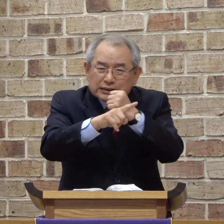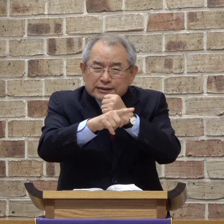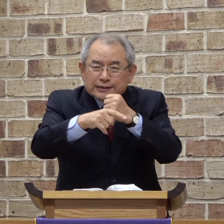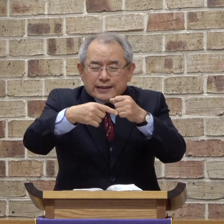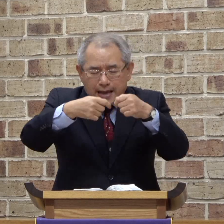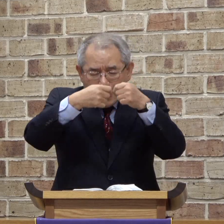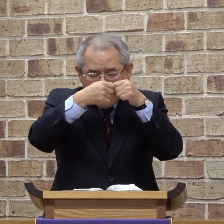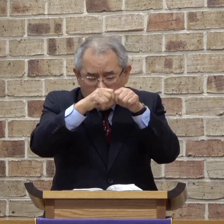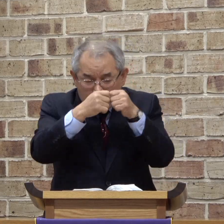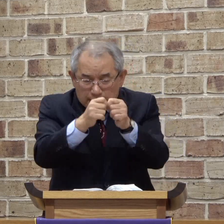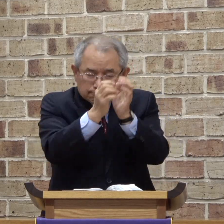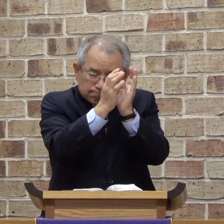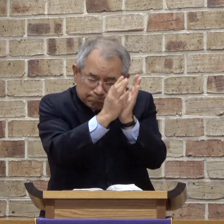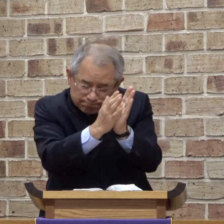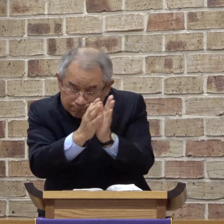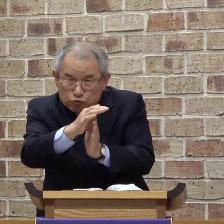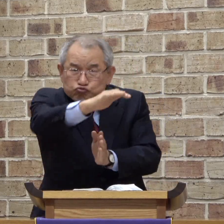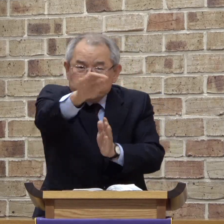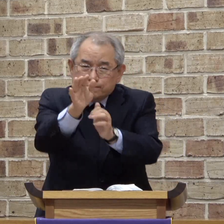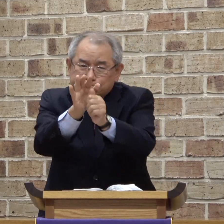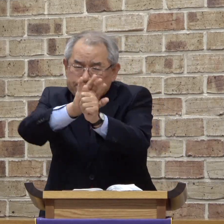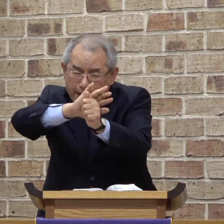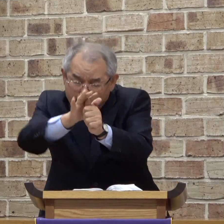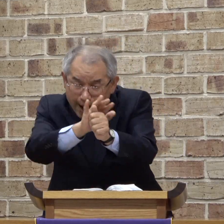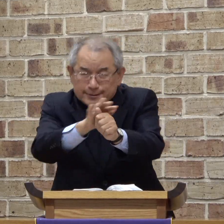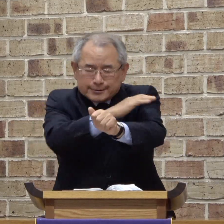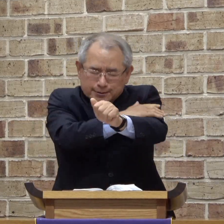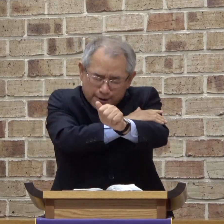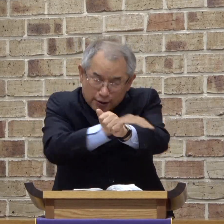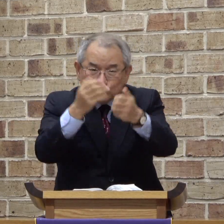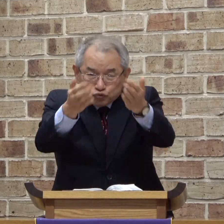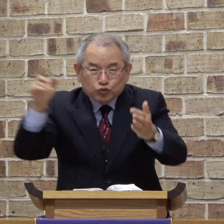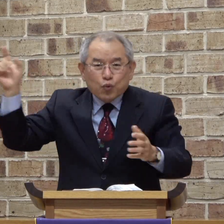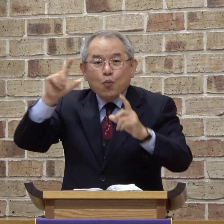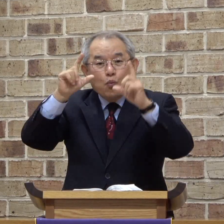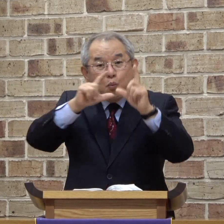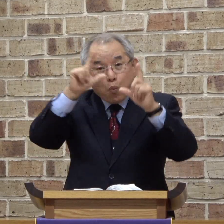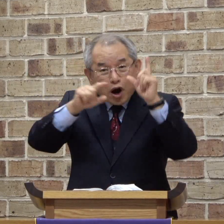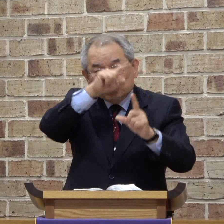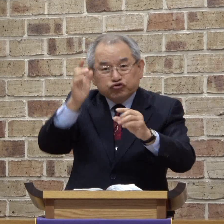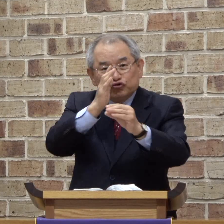여러분 지구를 보시면 이상한 점이 없으십니까? 가만히 들여다보시면 왜 기울어졌을까?